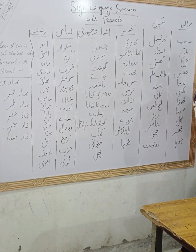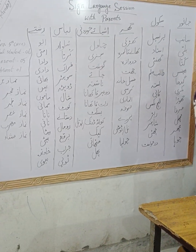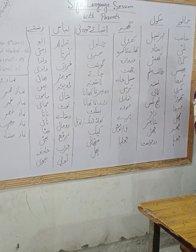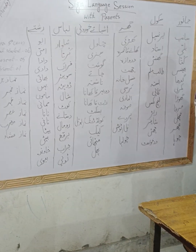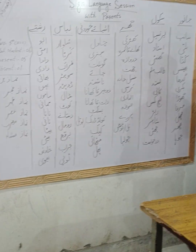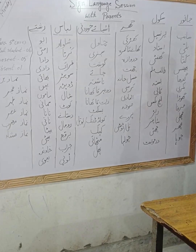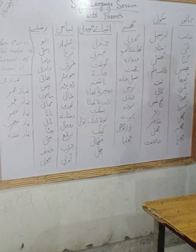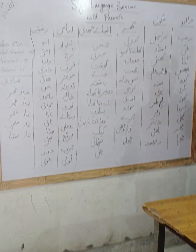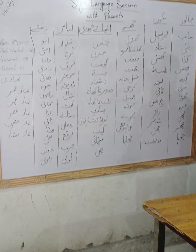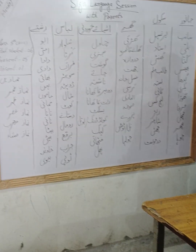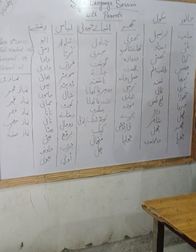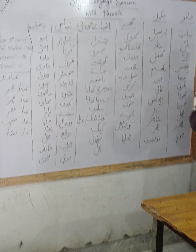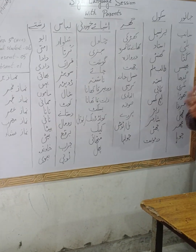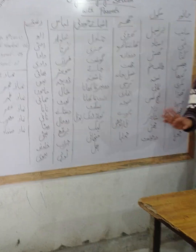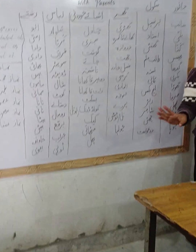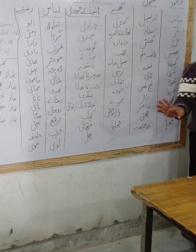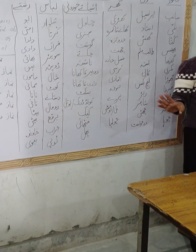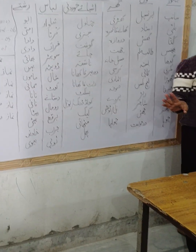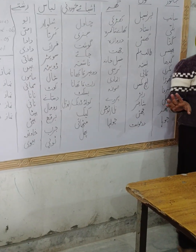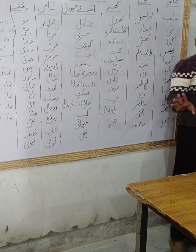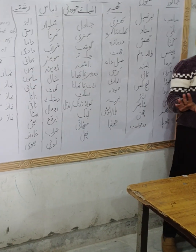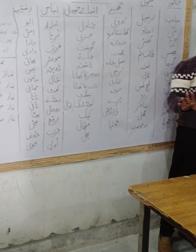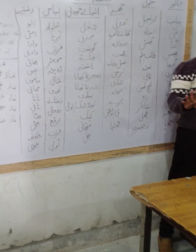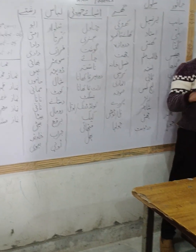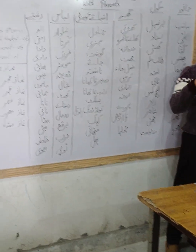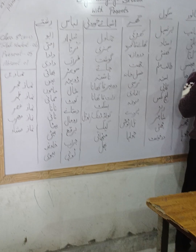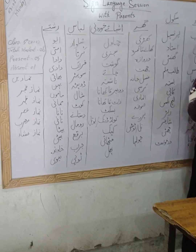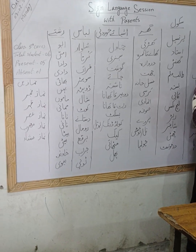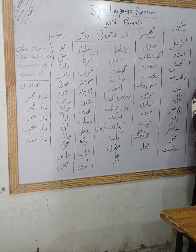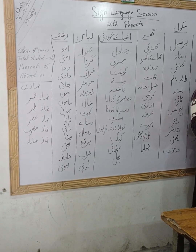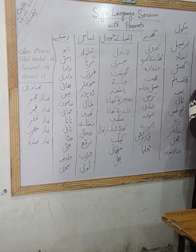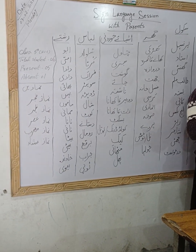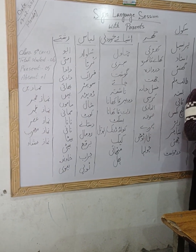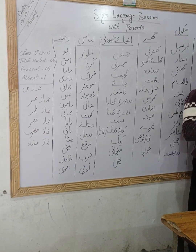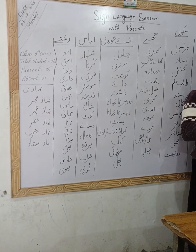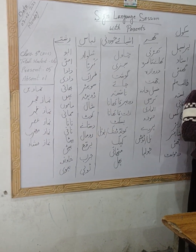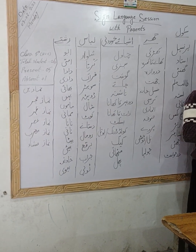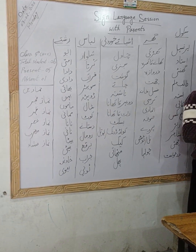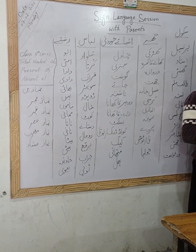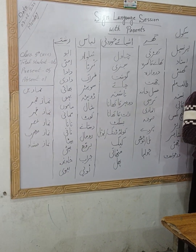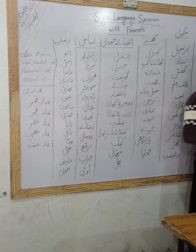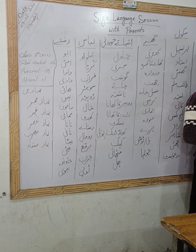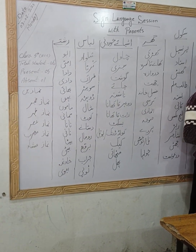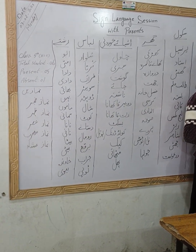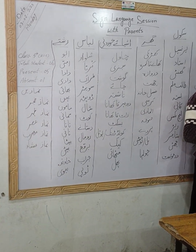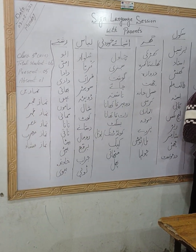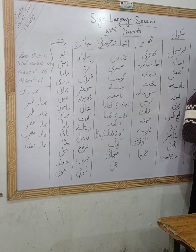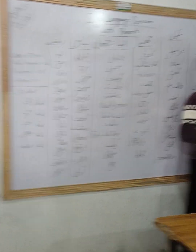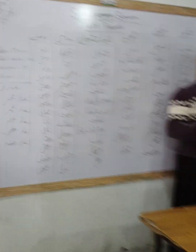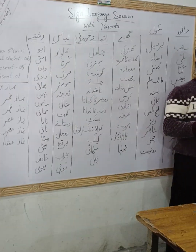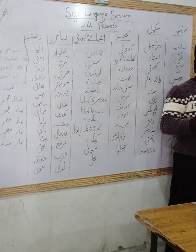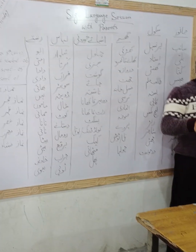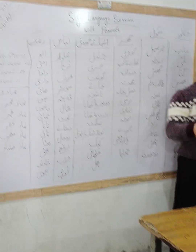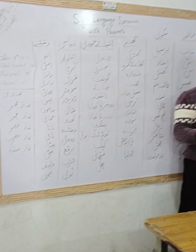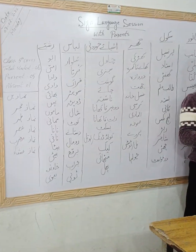पाकिस्तान में चल रहे हैं। अगर ये बच्चे इशारे सीखेंगे तो वो कहीं भी शहर में जाके आराम से कम्युनिकेट कर लेंगे। अगर आप घर वाले इशारे करेंगे